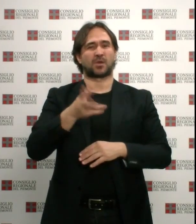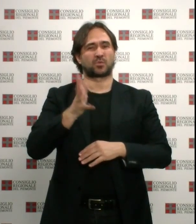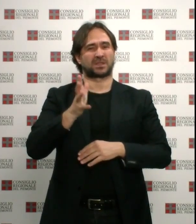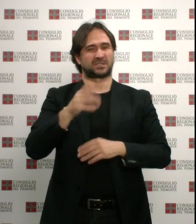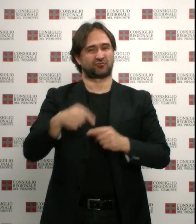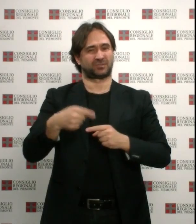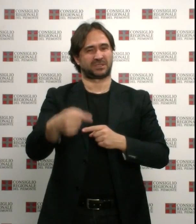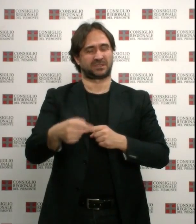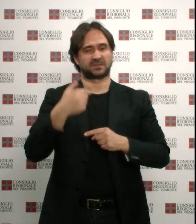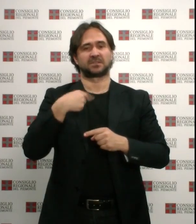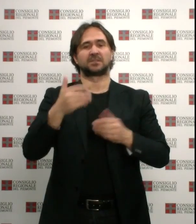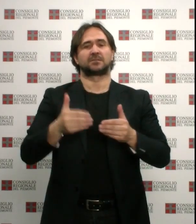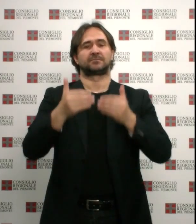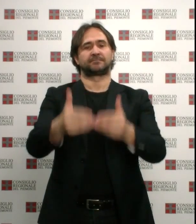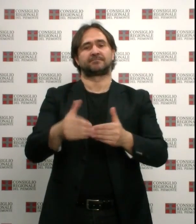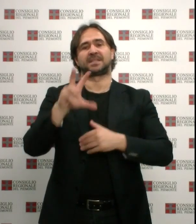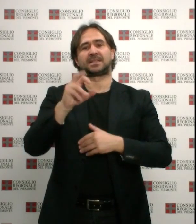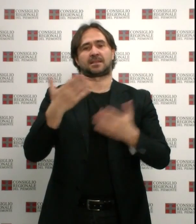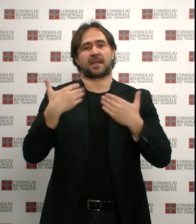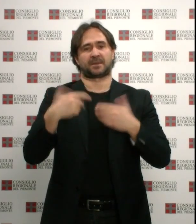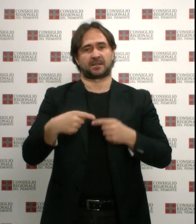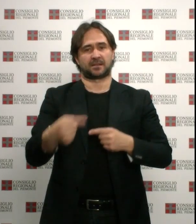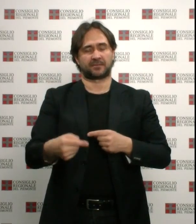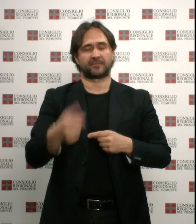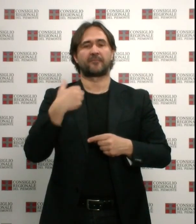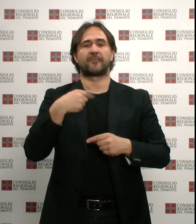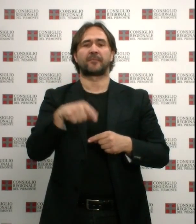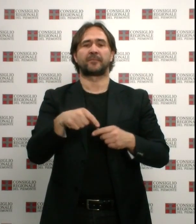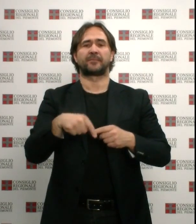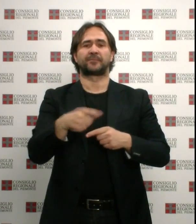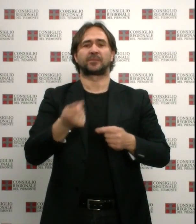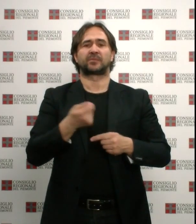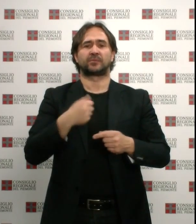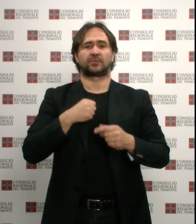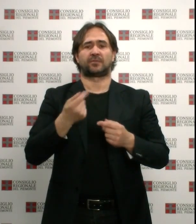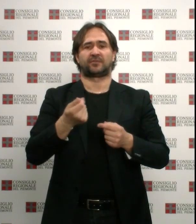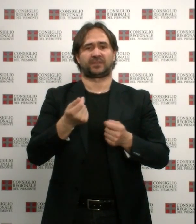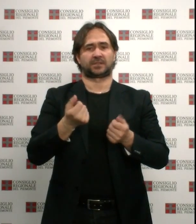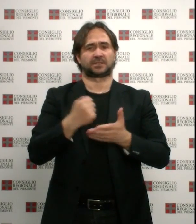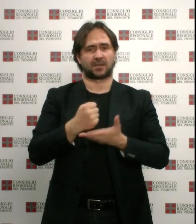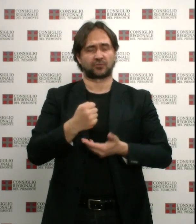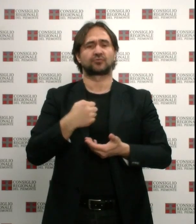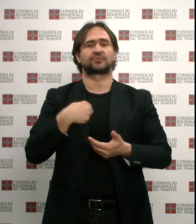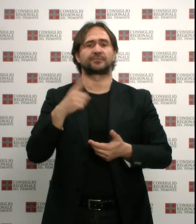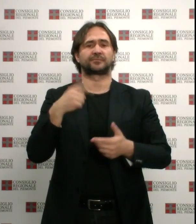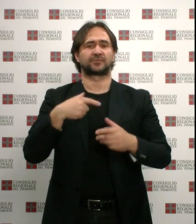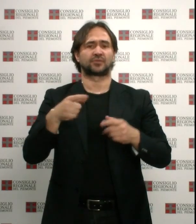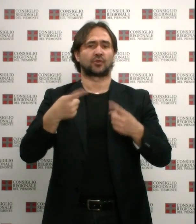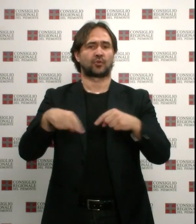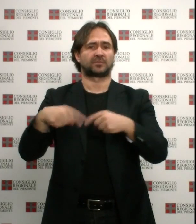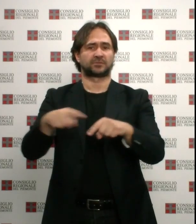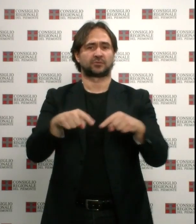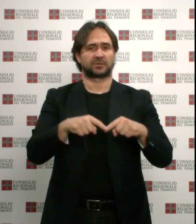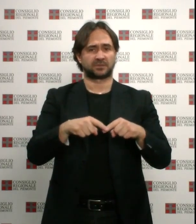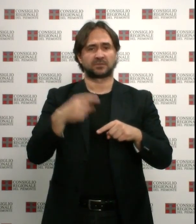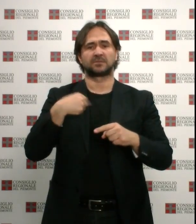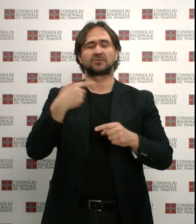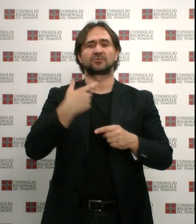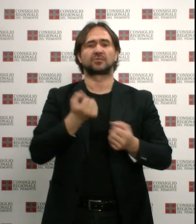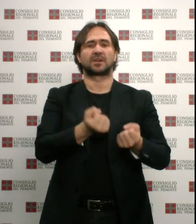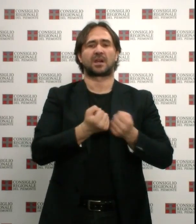ampio dibattito. In primo piano. Il Consiglio regionale ha approvato la proroga